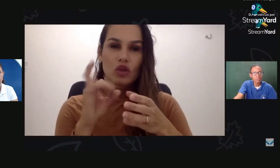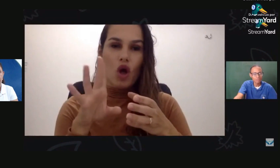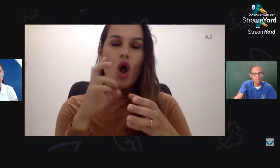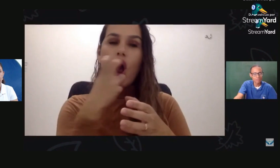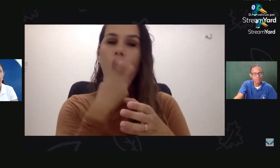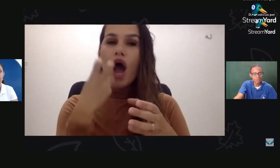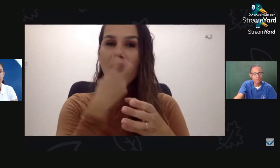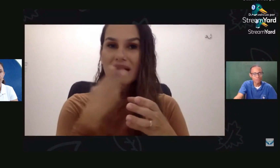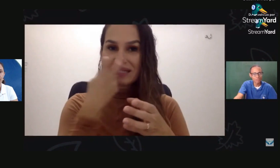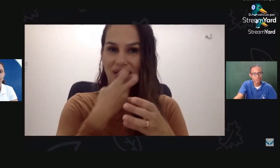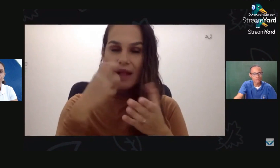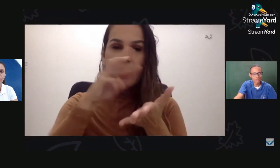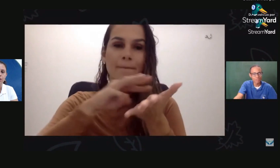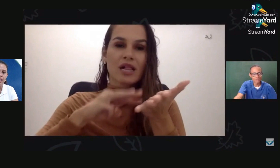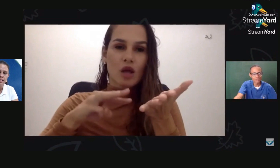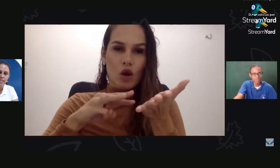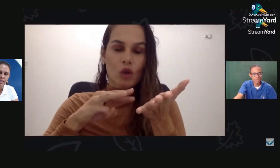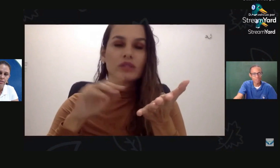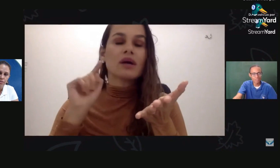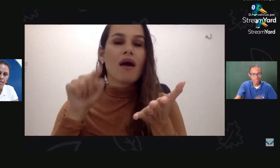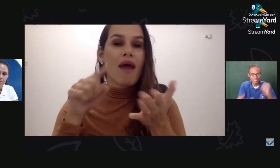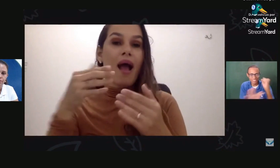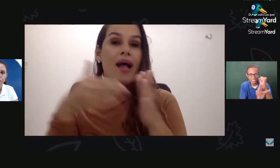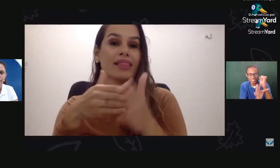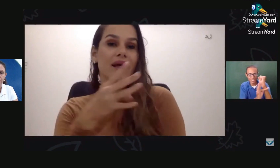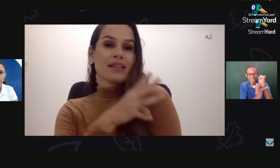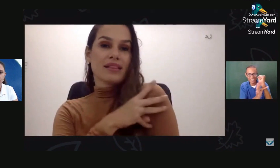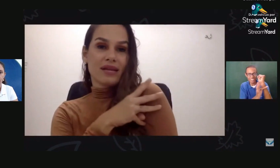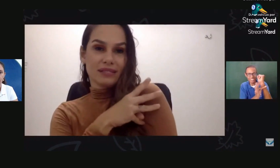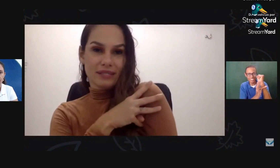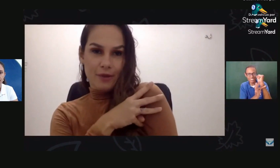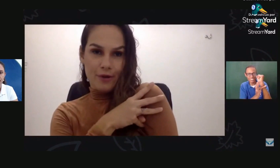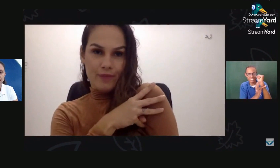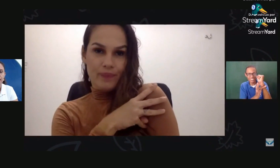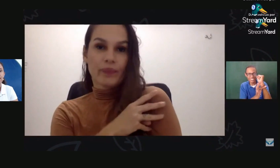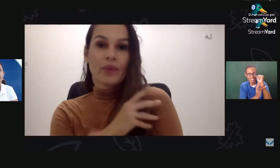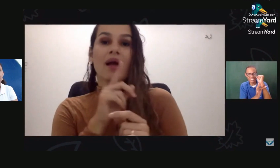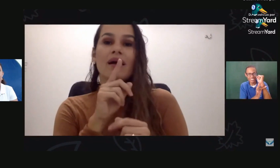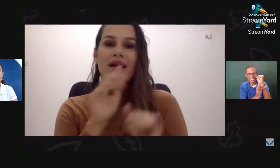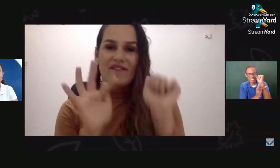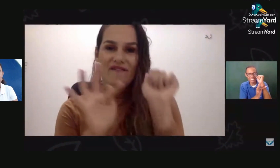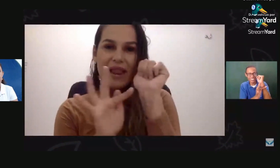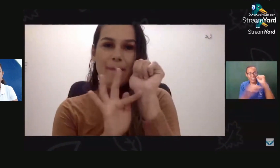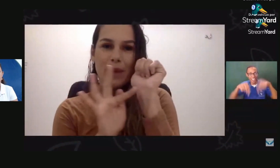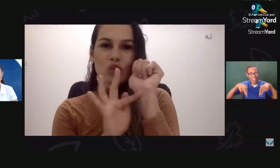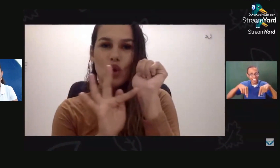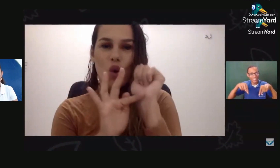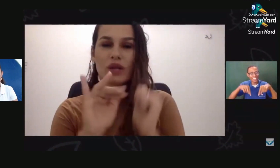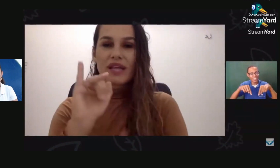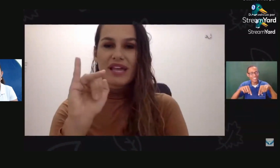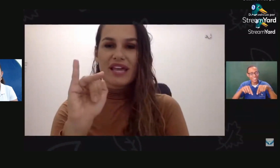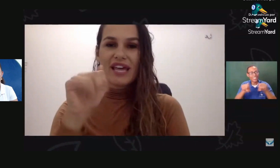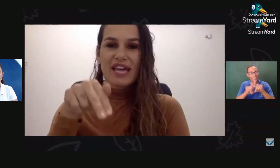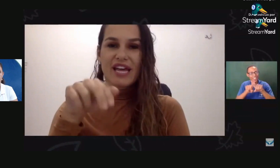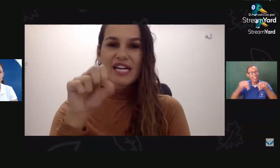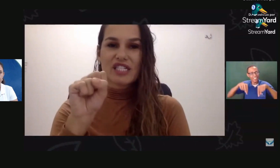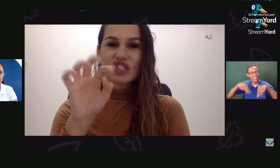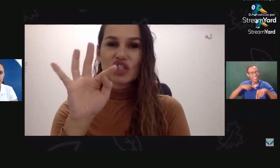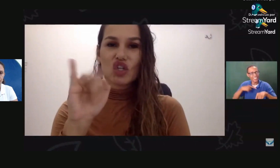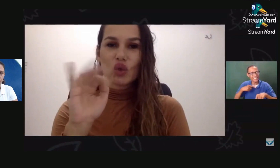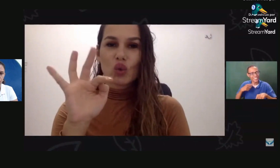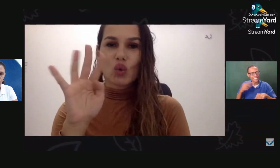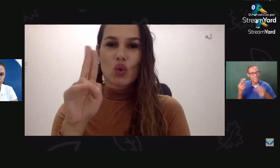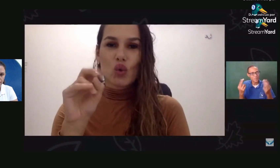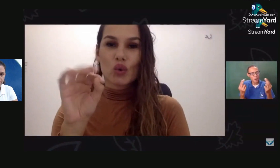Depois fui oralizando, né, fui aprendendo um pouco a oralizar. nesse período que eu fiquei nessa escola